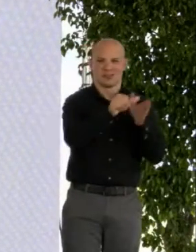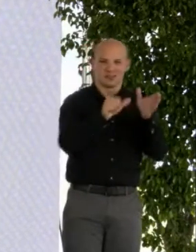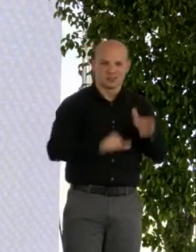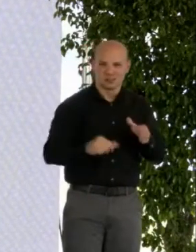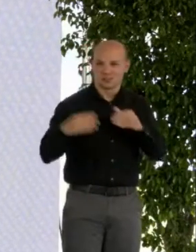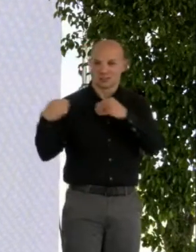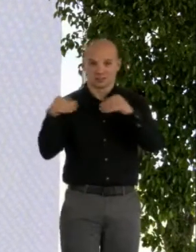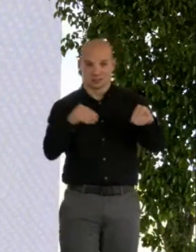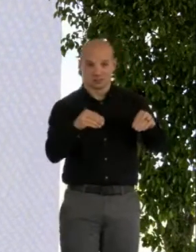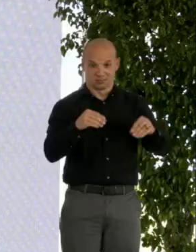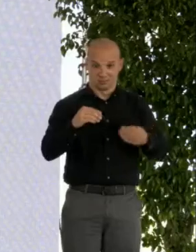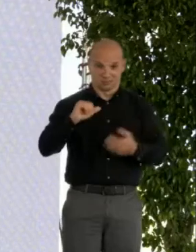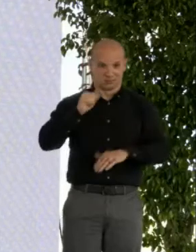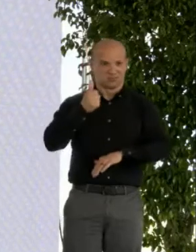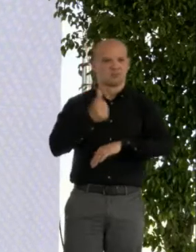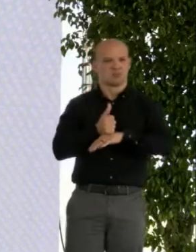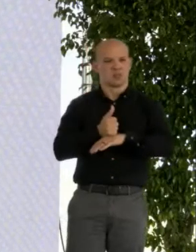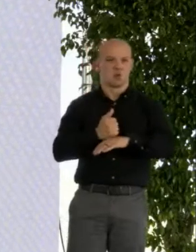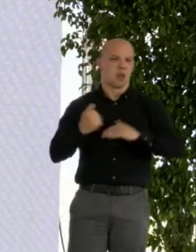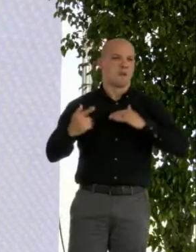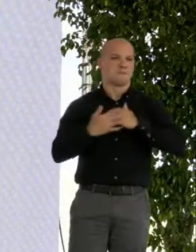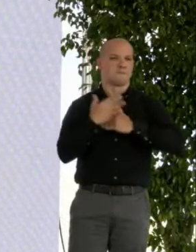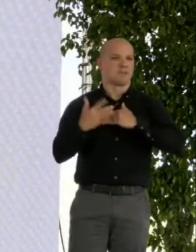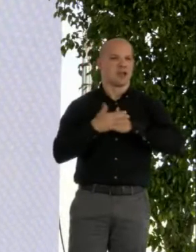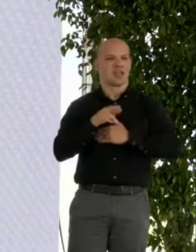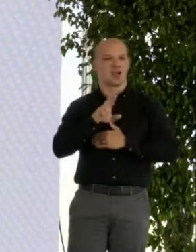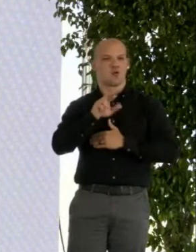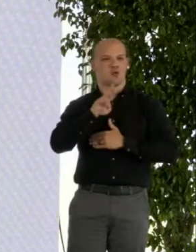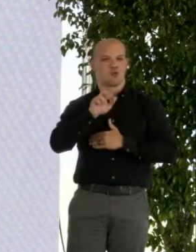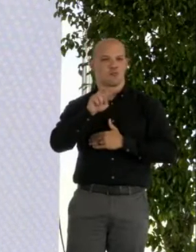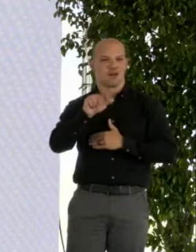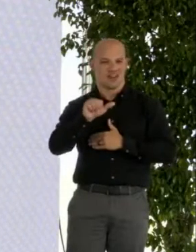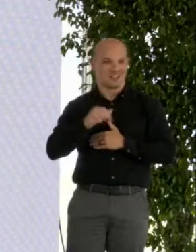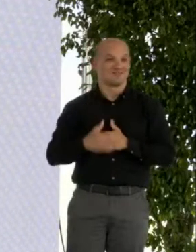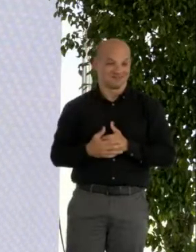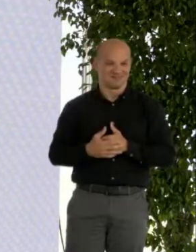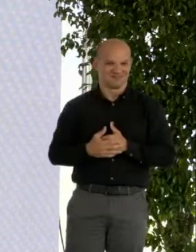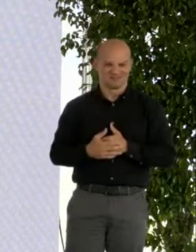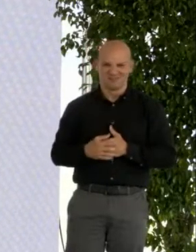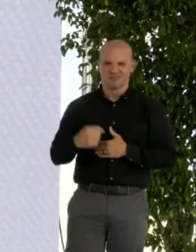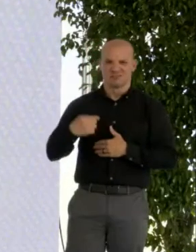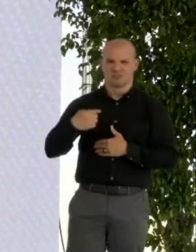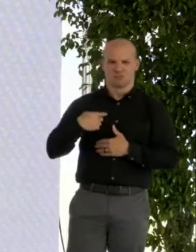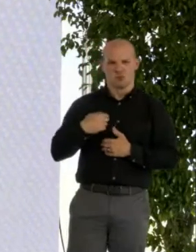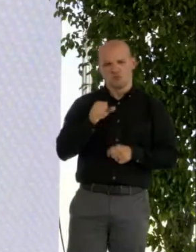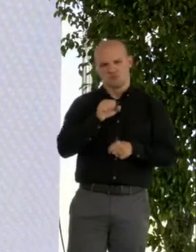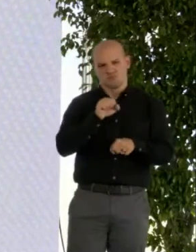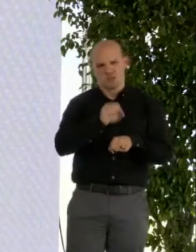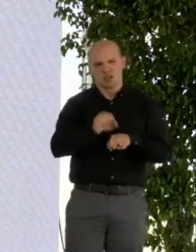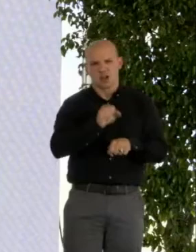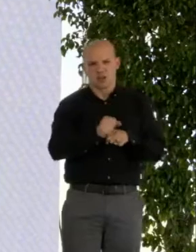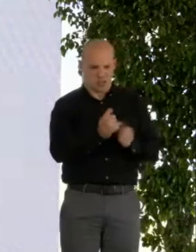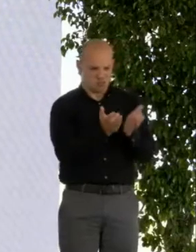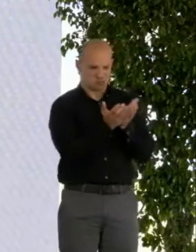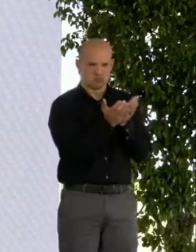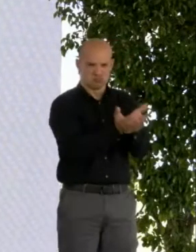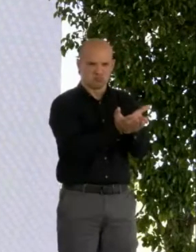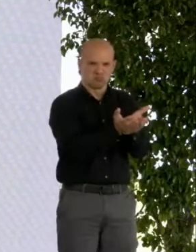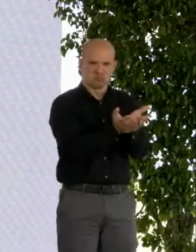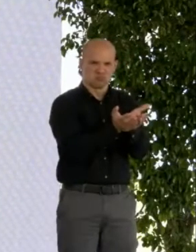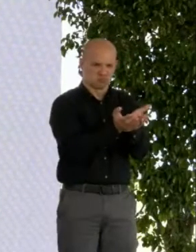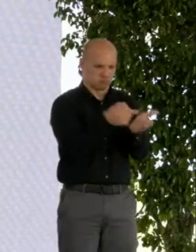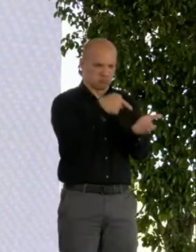y lo que hemos denominado una playa urbana. Tuve el privilegio de trabajar a bordo de un barco crucero durante 2 años